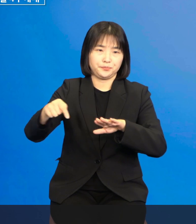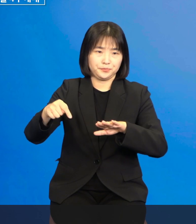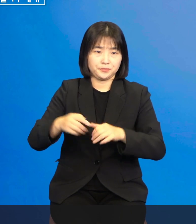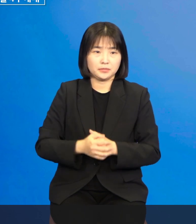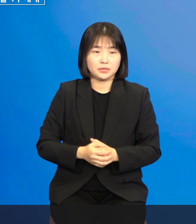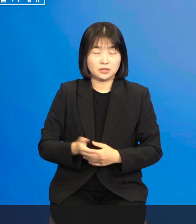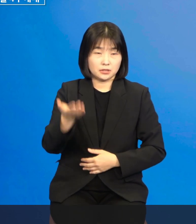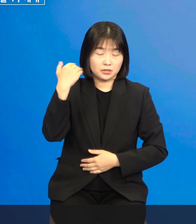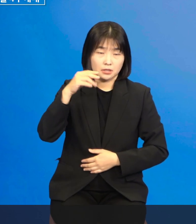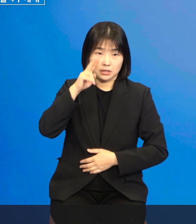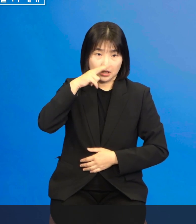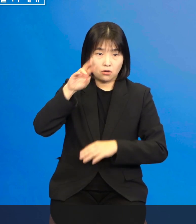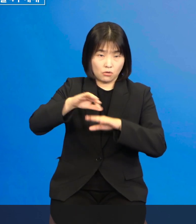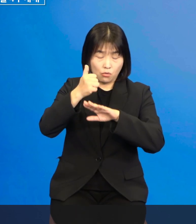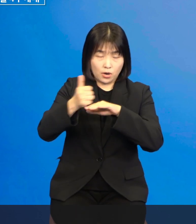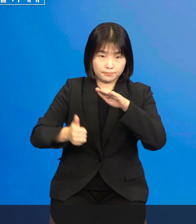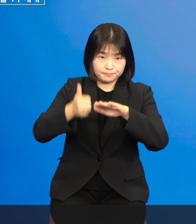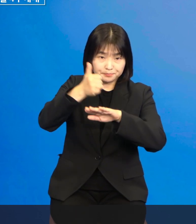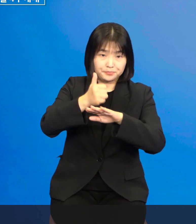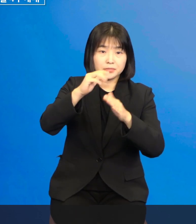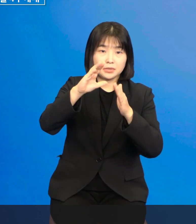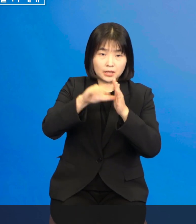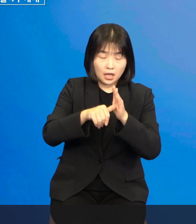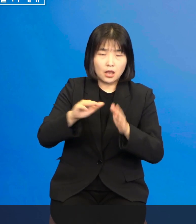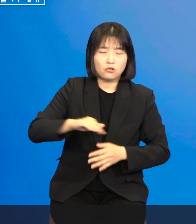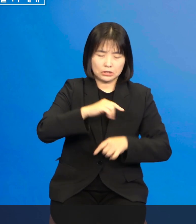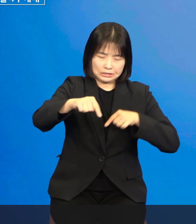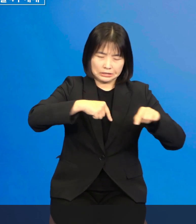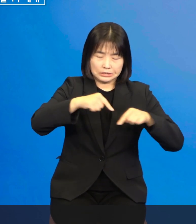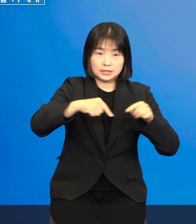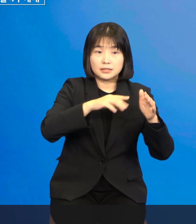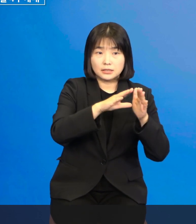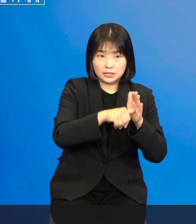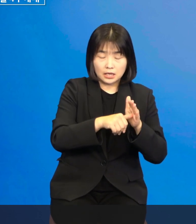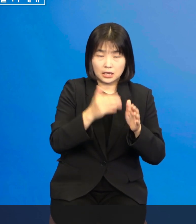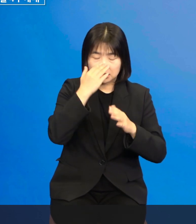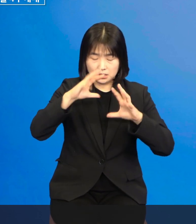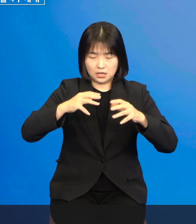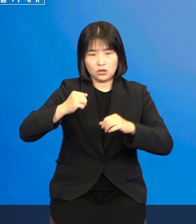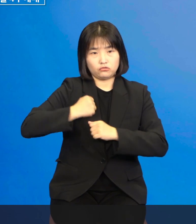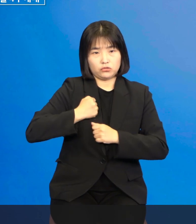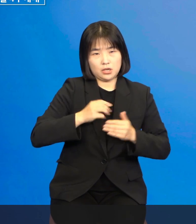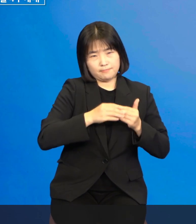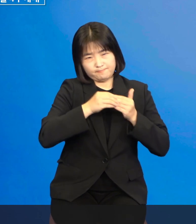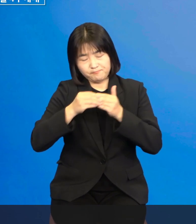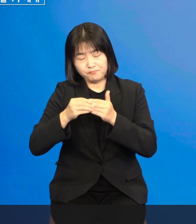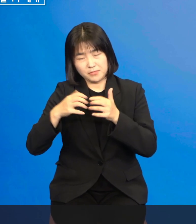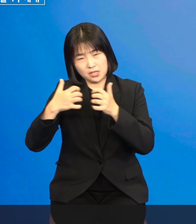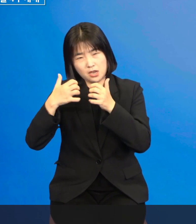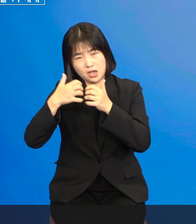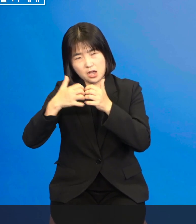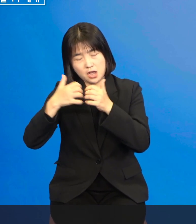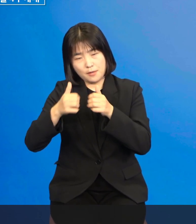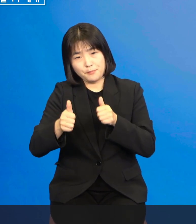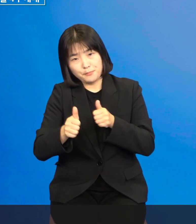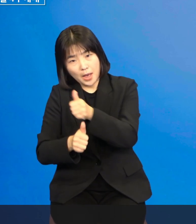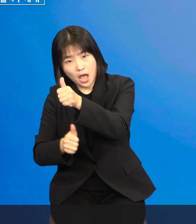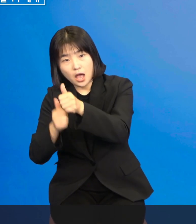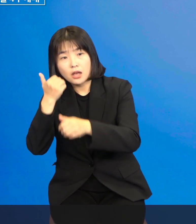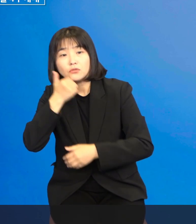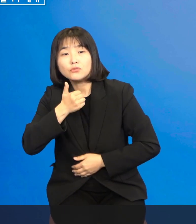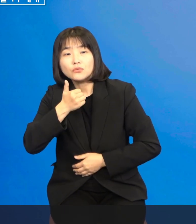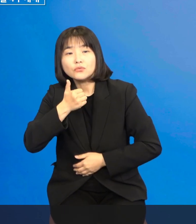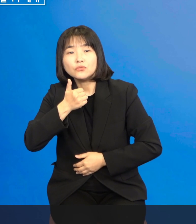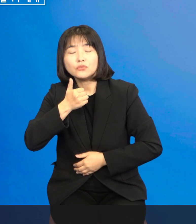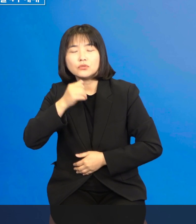고륙입니다. 전에 사울이 왕이 되어서 우리를 다스릴 때에 이스라엘 군대를 거느리고 출전하였다가 다시 데리고